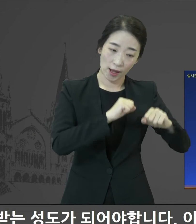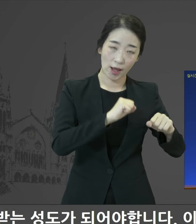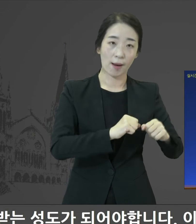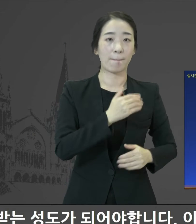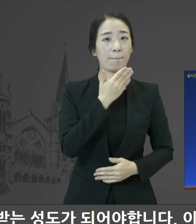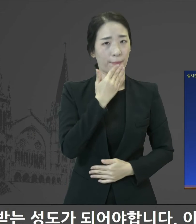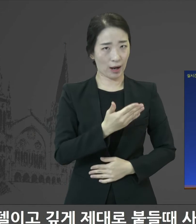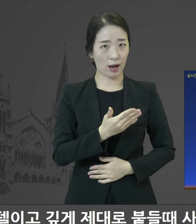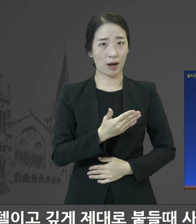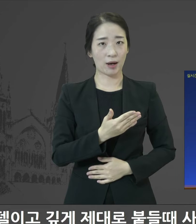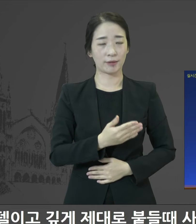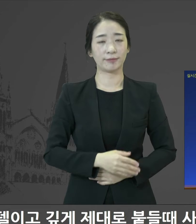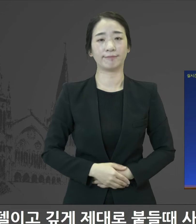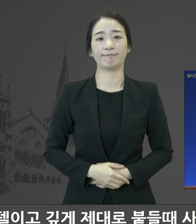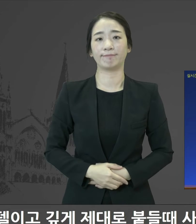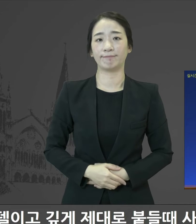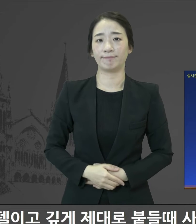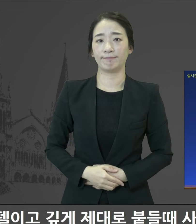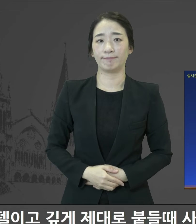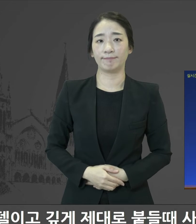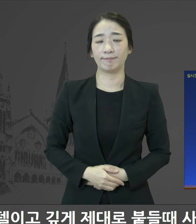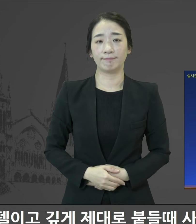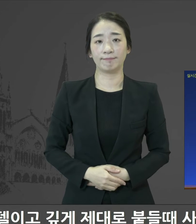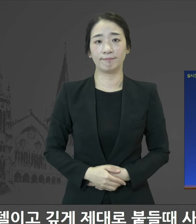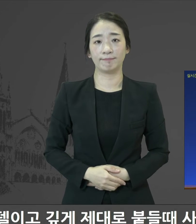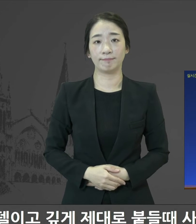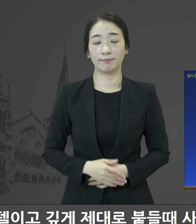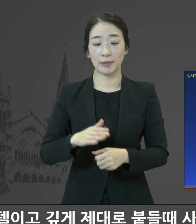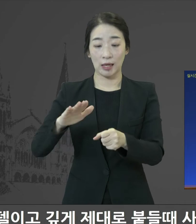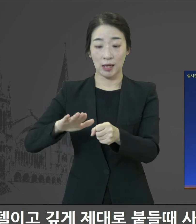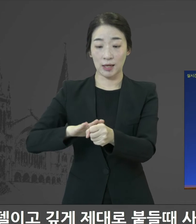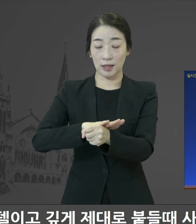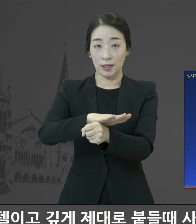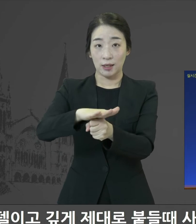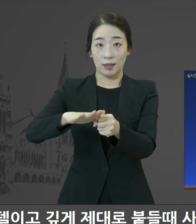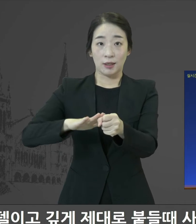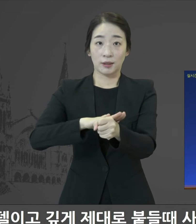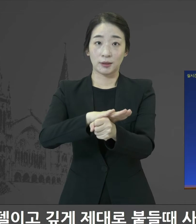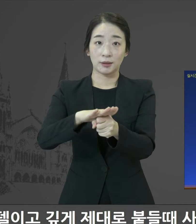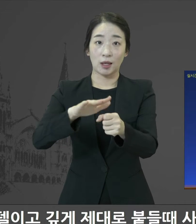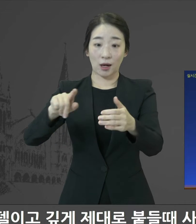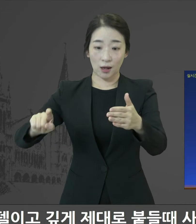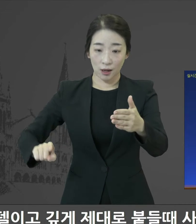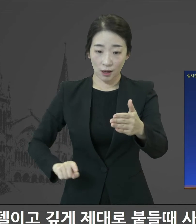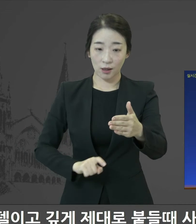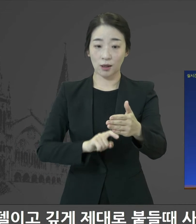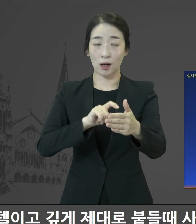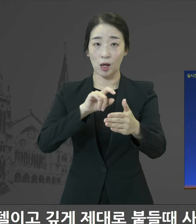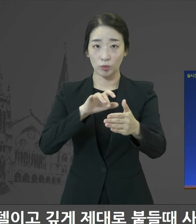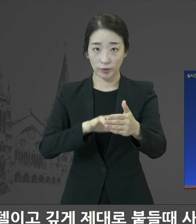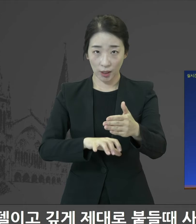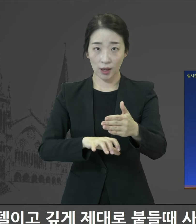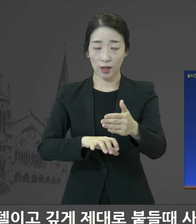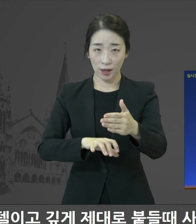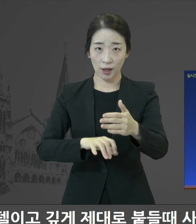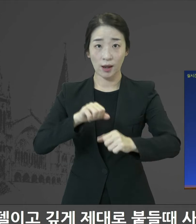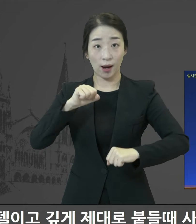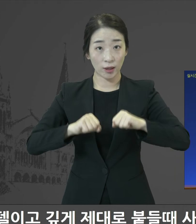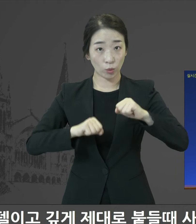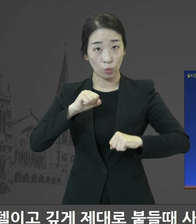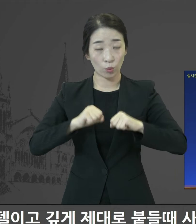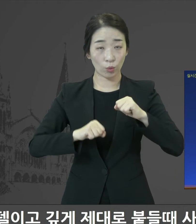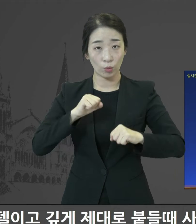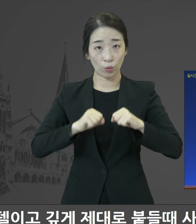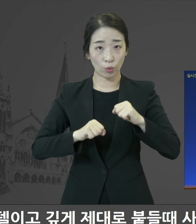이 본문은 사랑 가운데 행하는 모습을 이제 조금